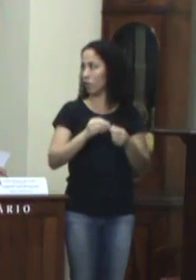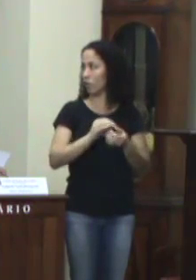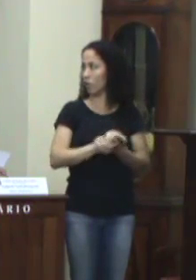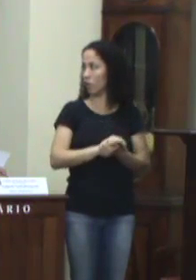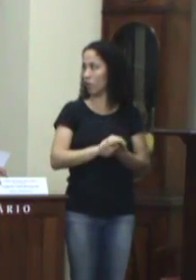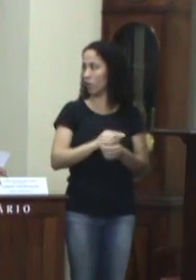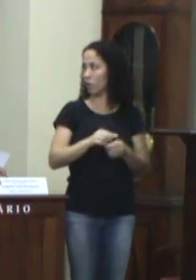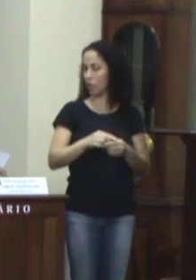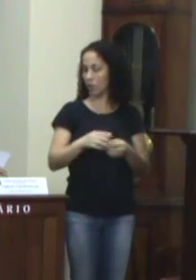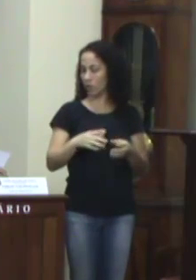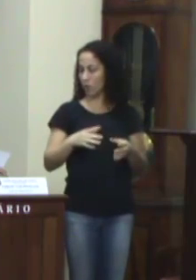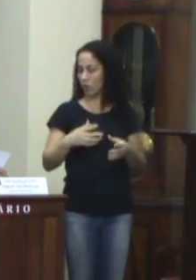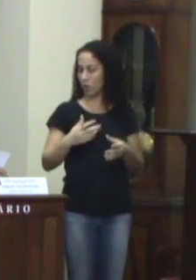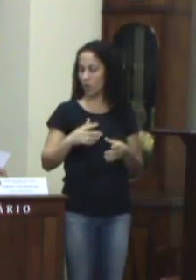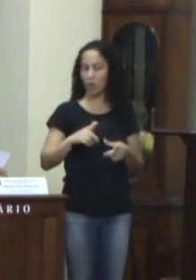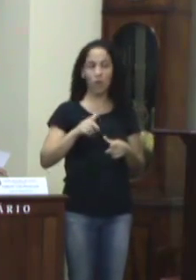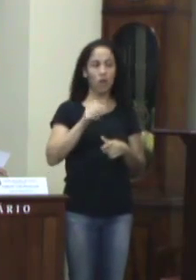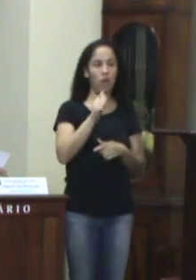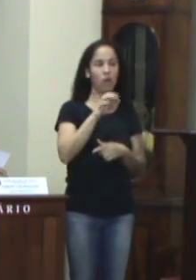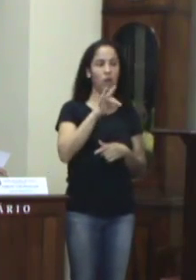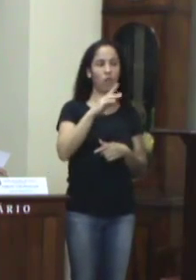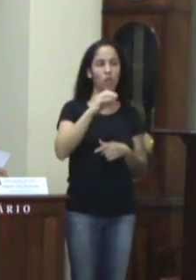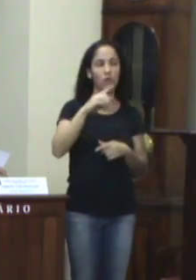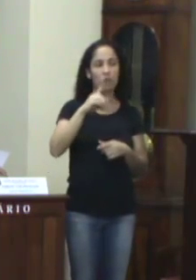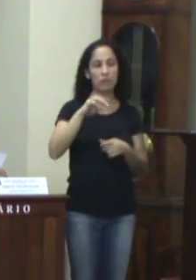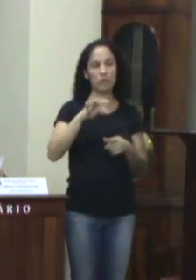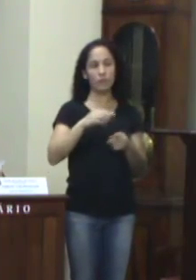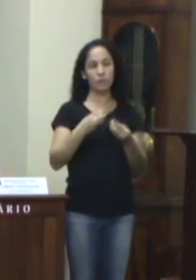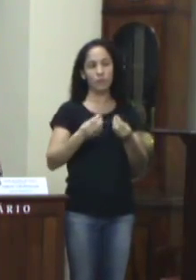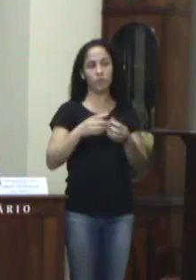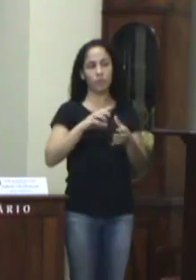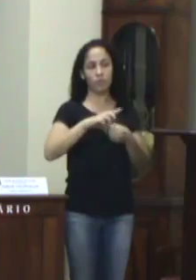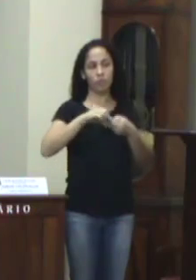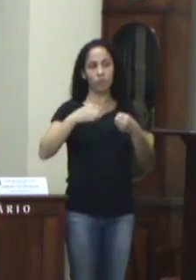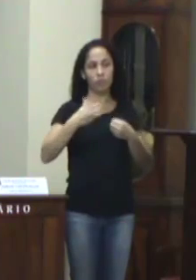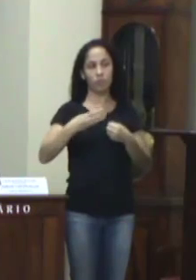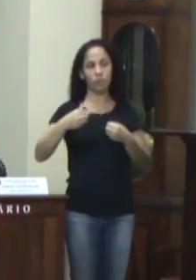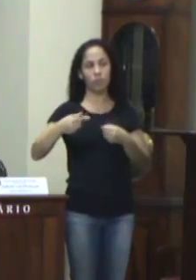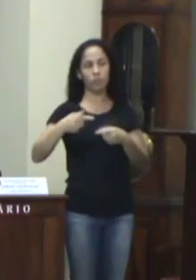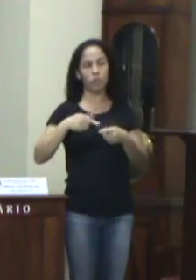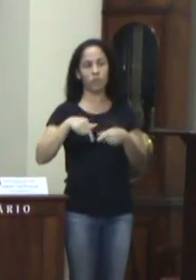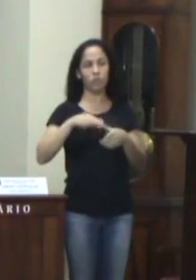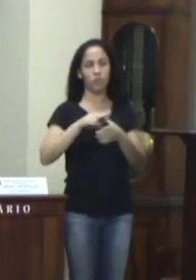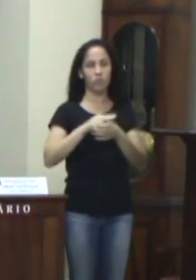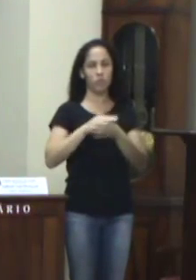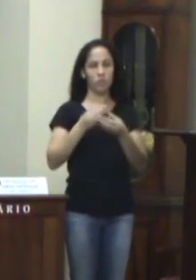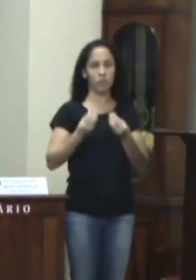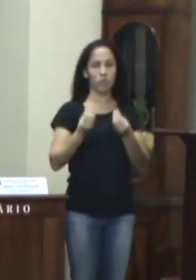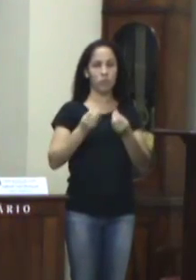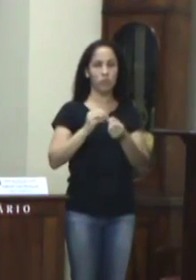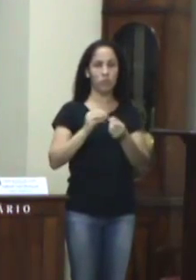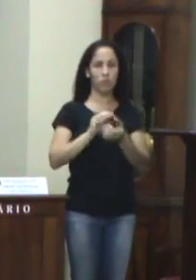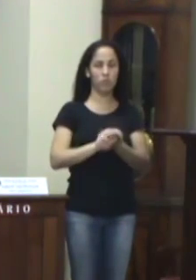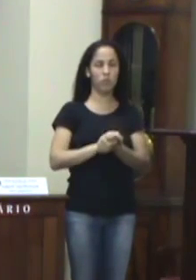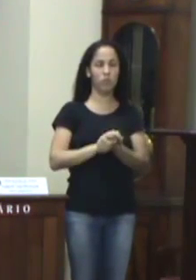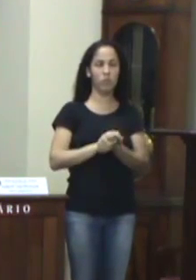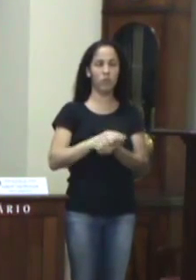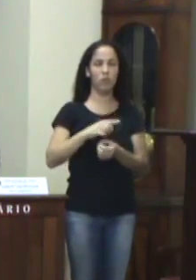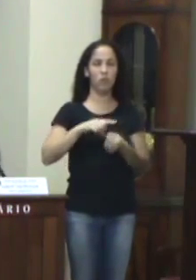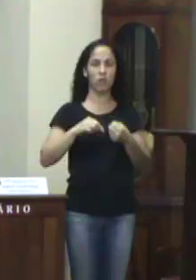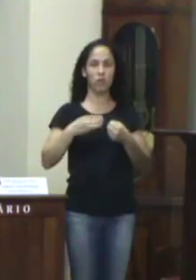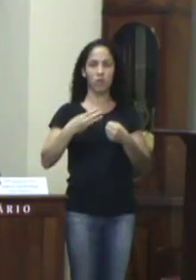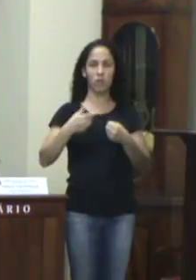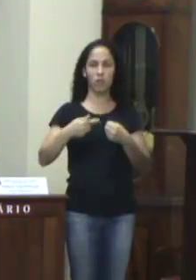qualidade administrativa para afrontar ao que trata o artigo 37 da Constituição Federal de Finanças Eletrônicas. Artigo